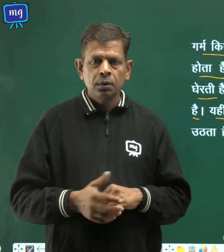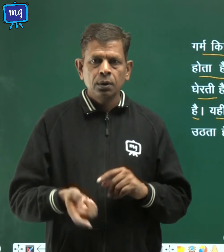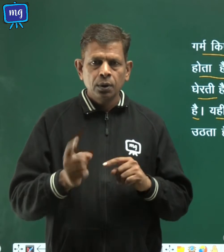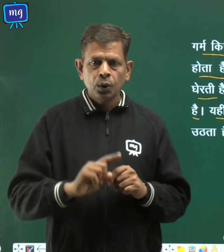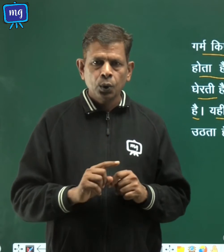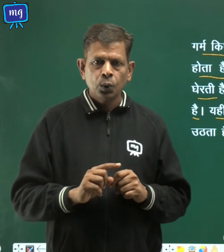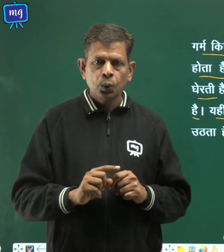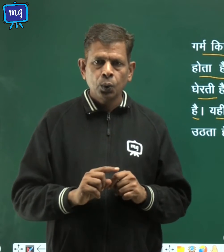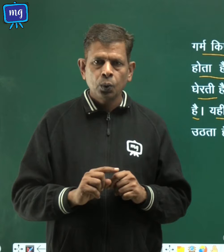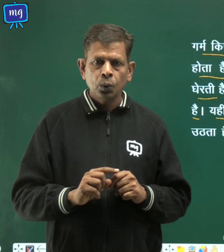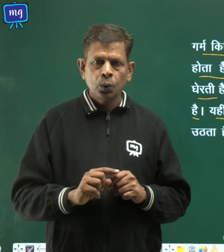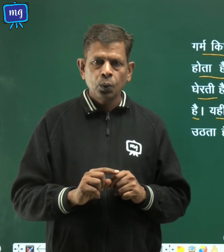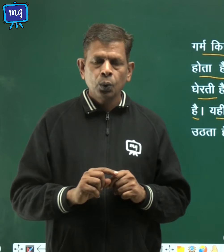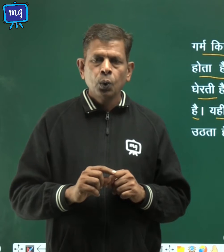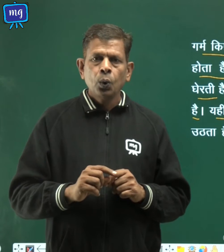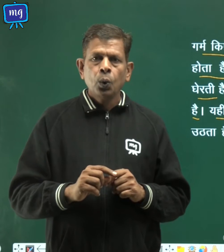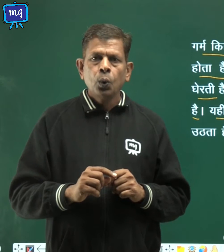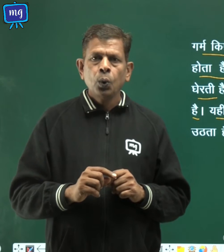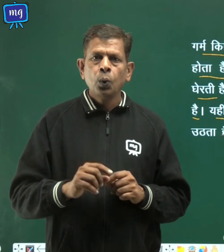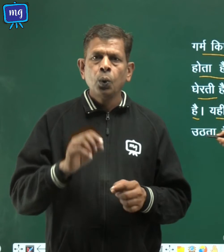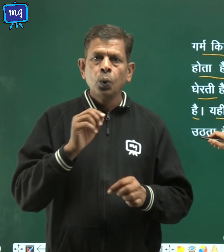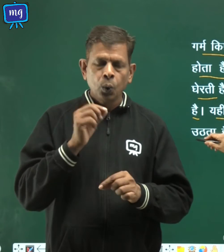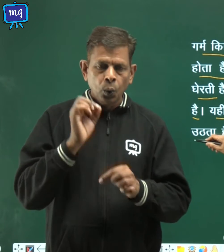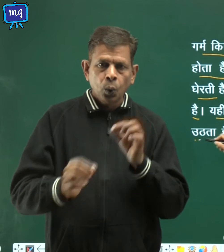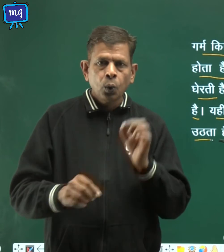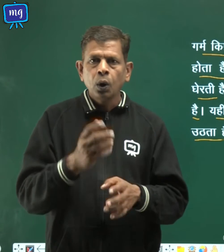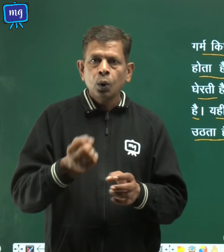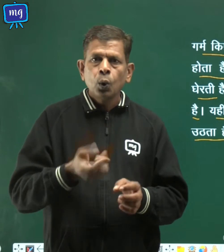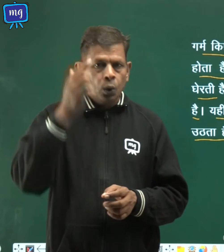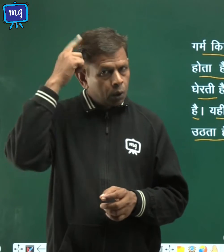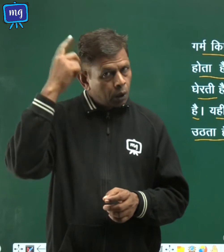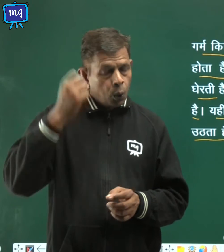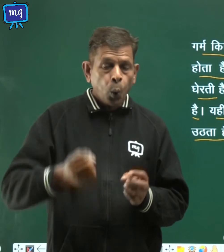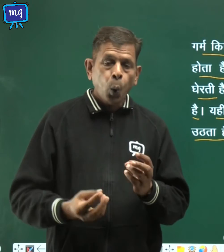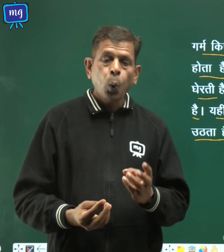कि धुआं ऊपर उठता है।